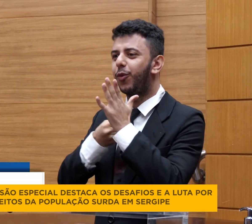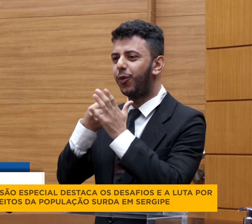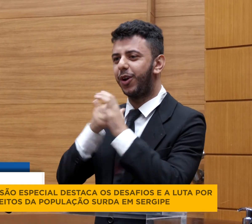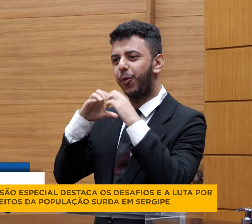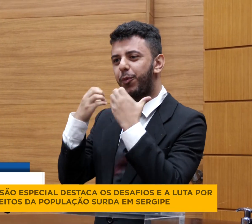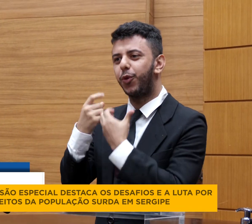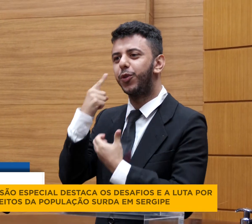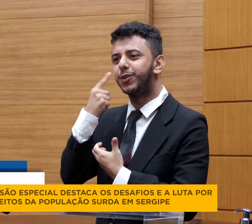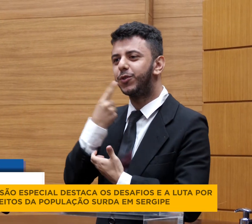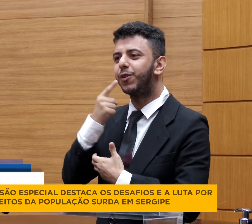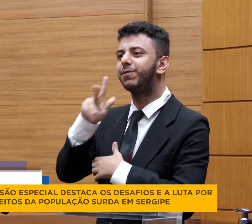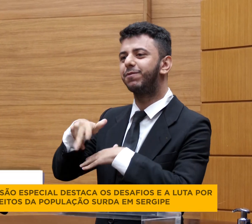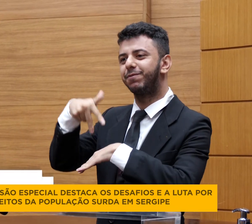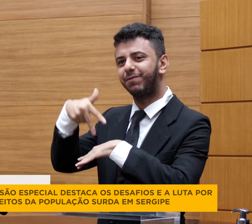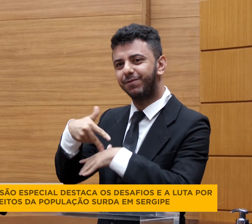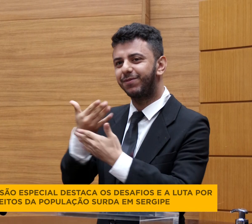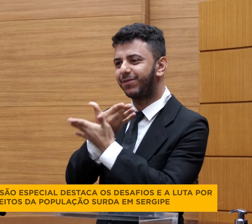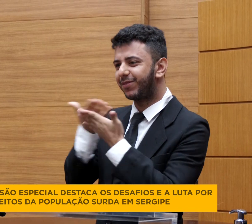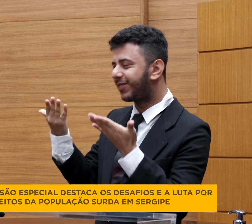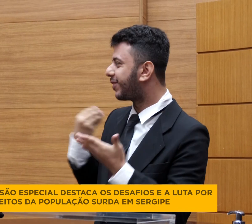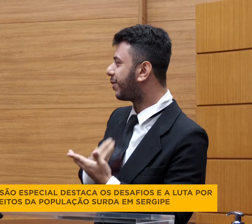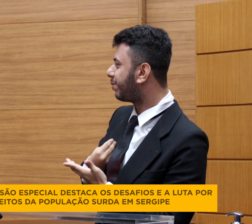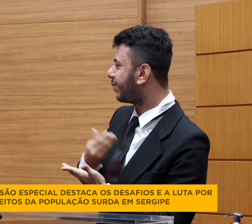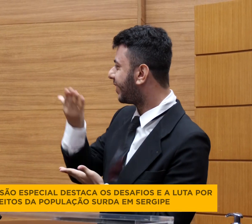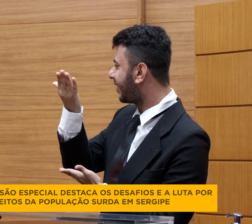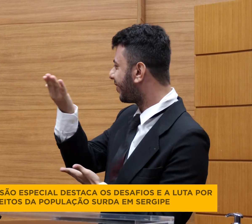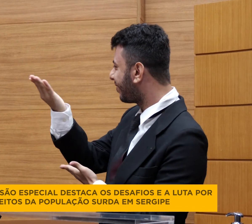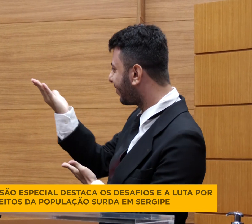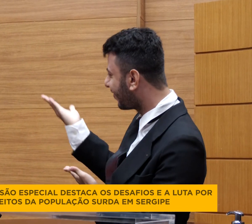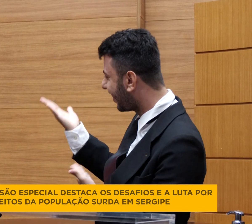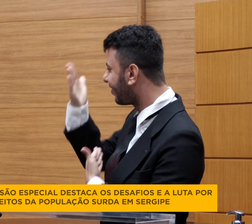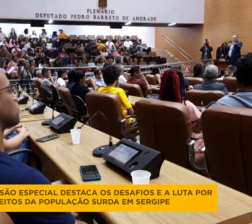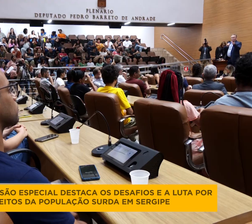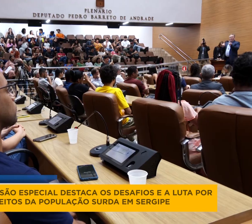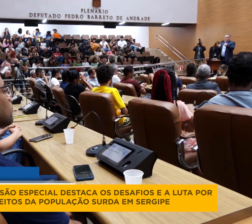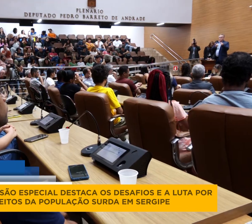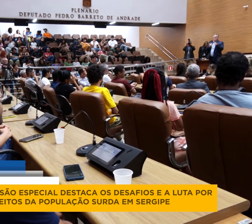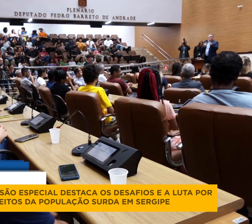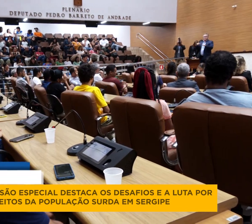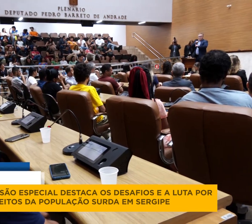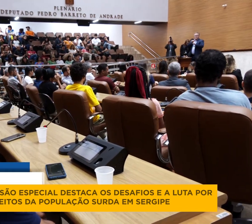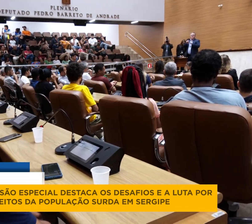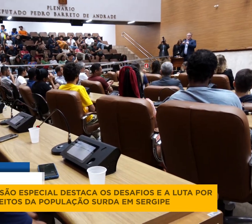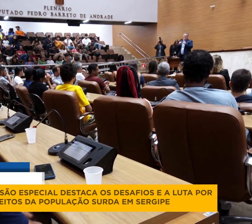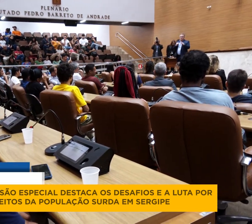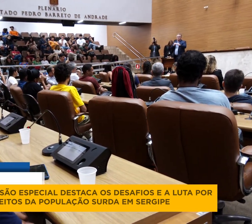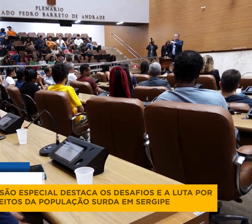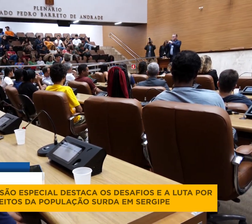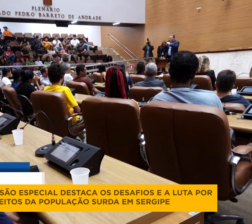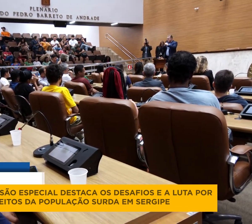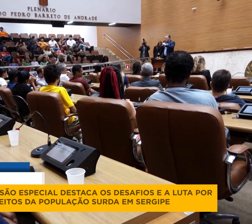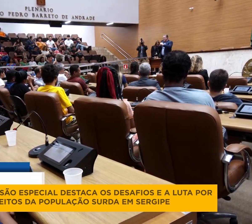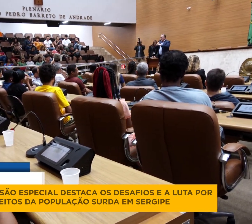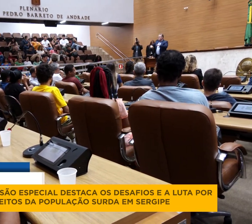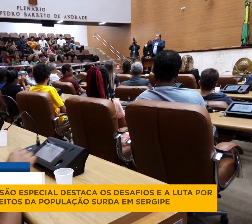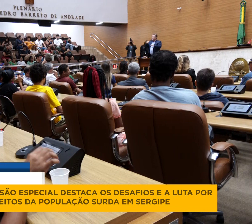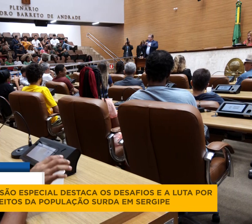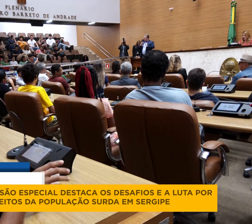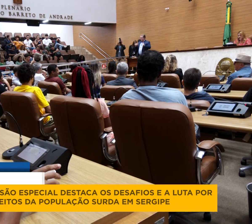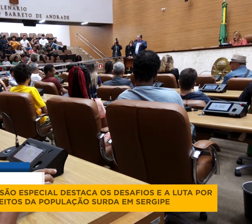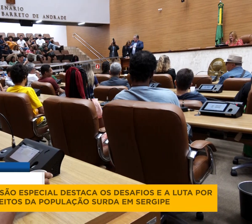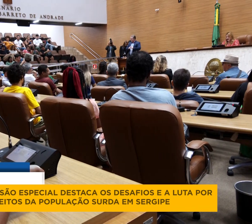celebrado em conformidade com a lei estadual 4.656 o evento reuniu uma diversidade de vozes